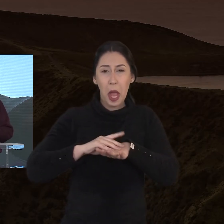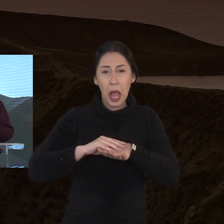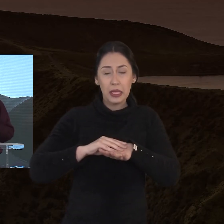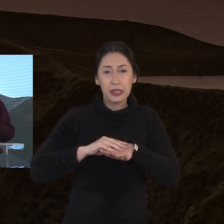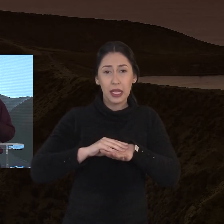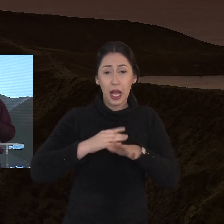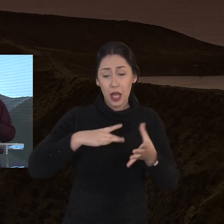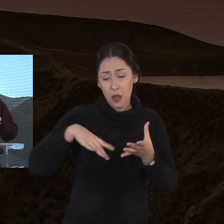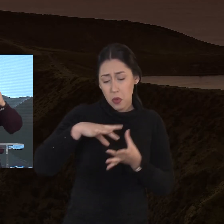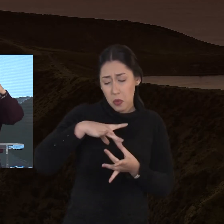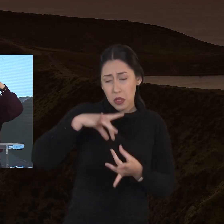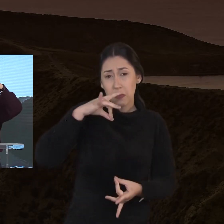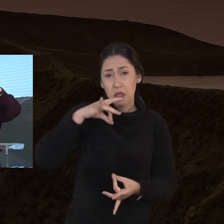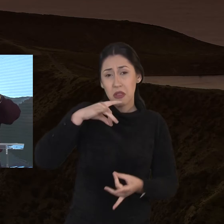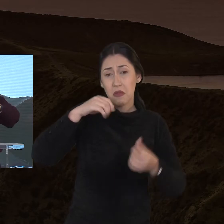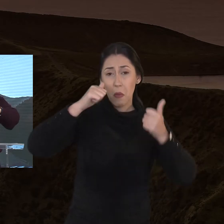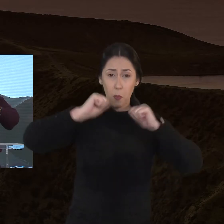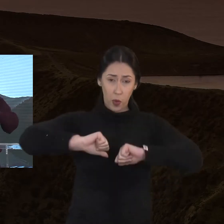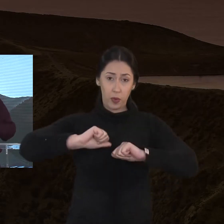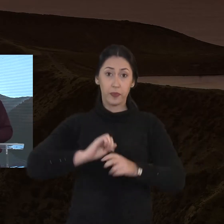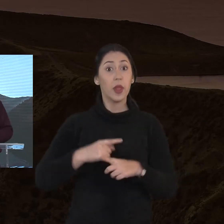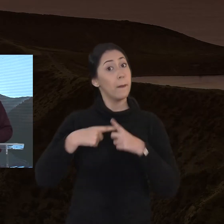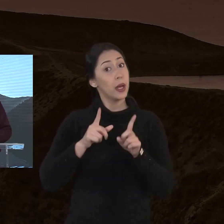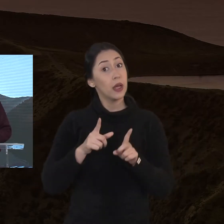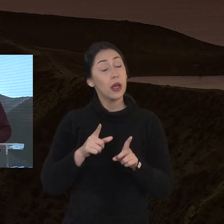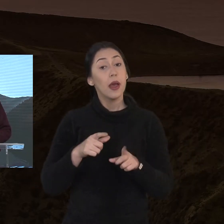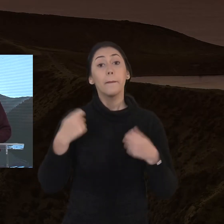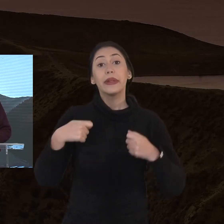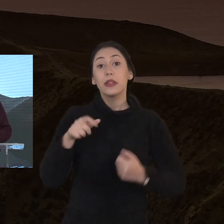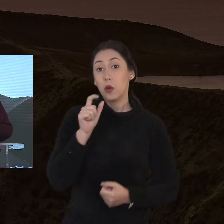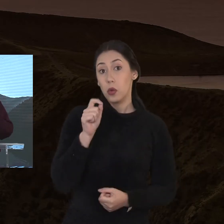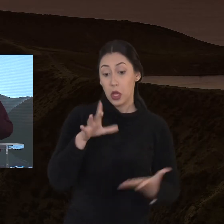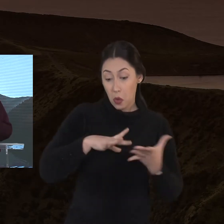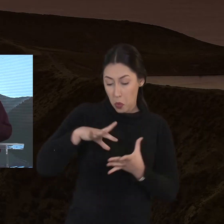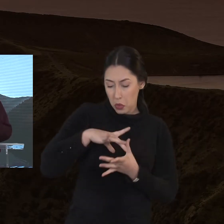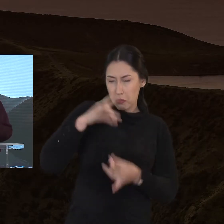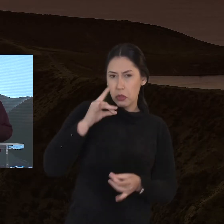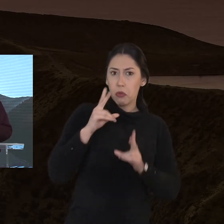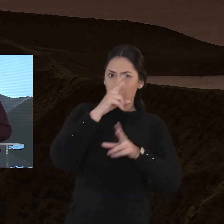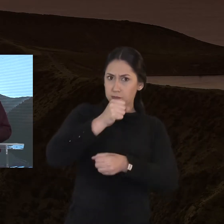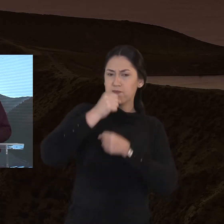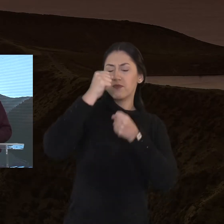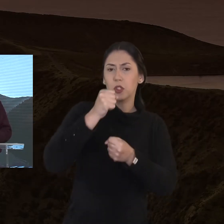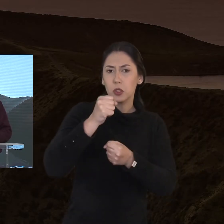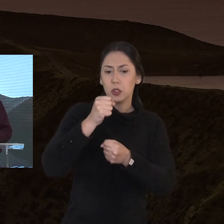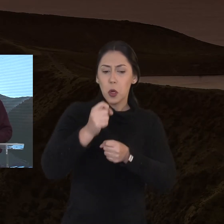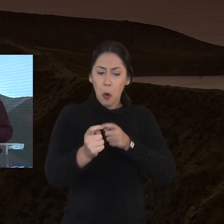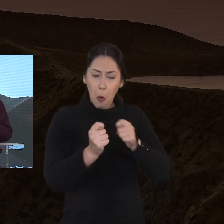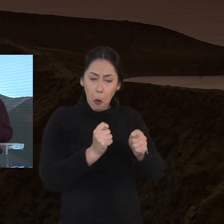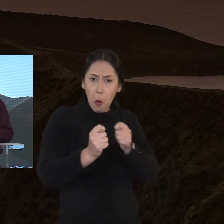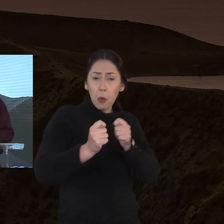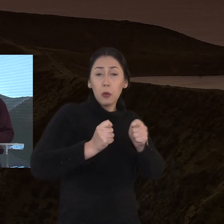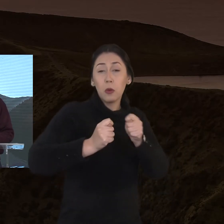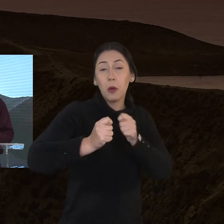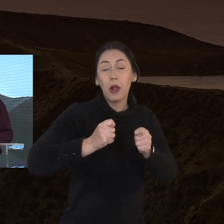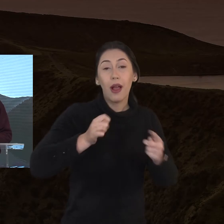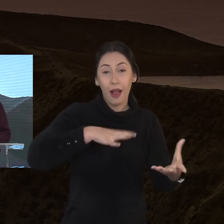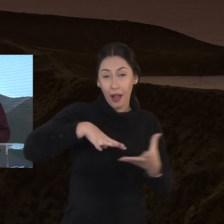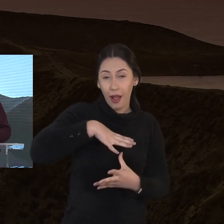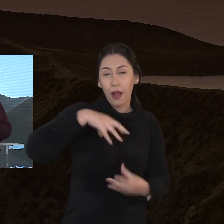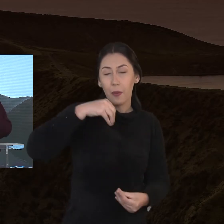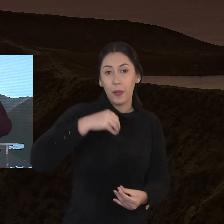forte para o espírito reinar sobre a alma sobre a mente e sobre a emoção os